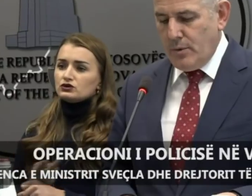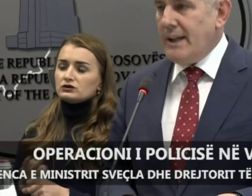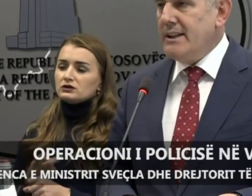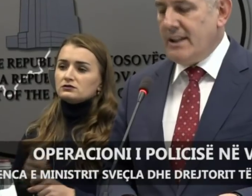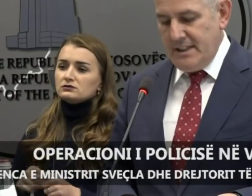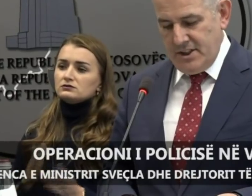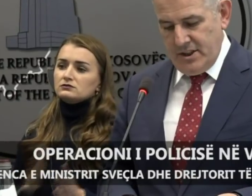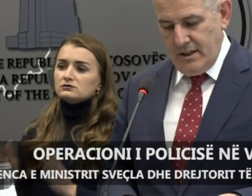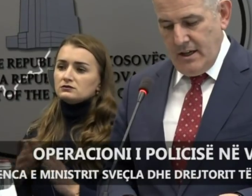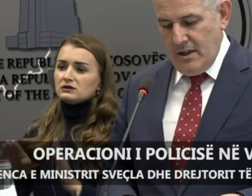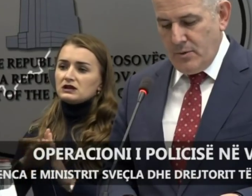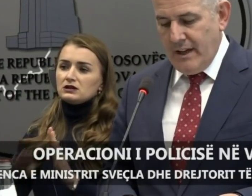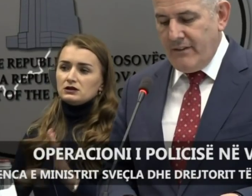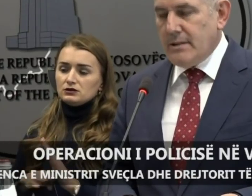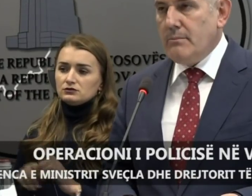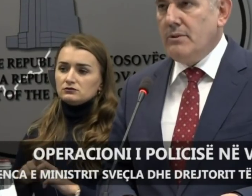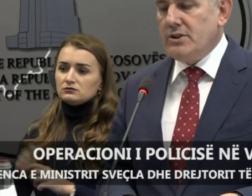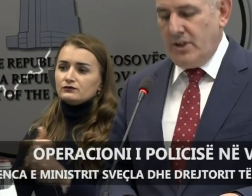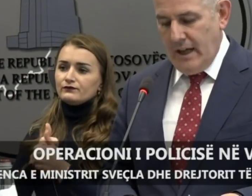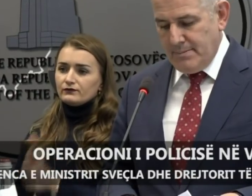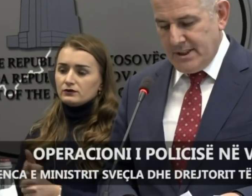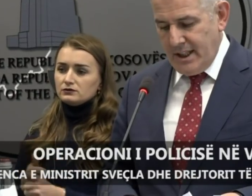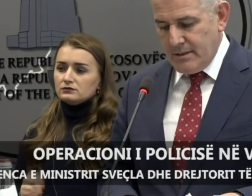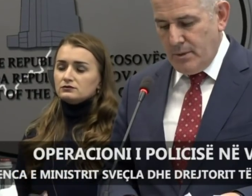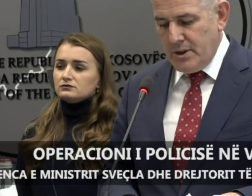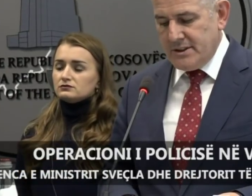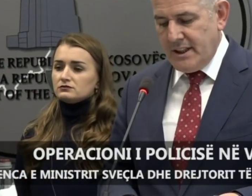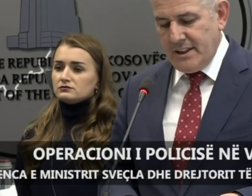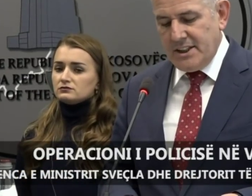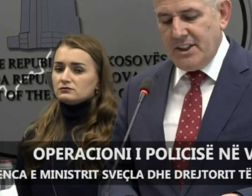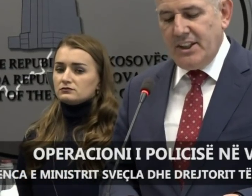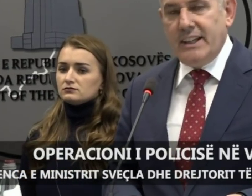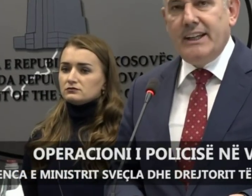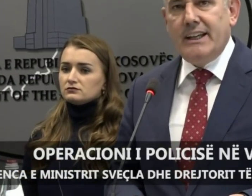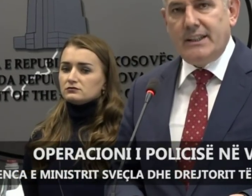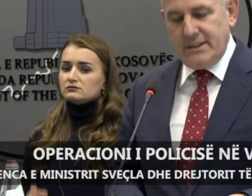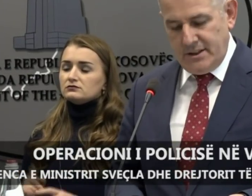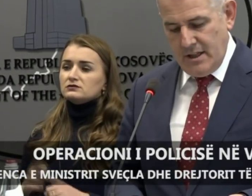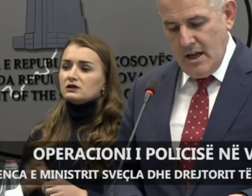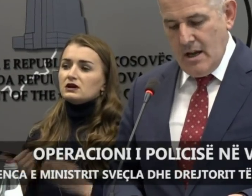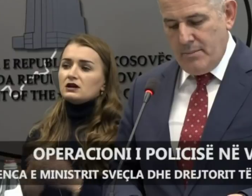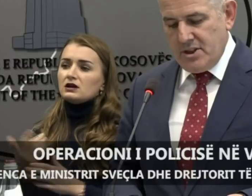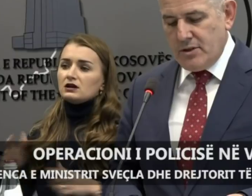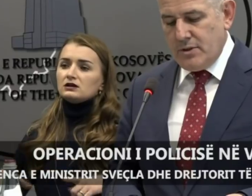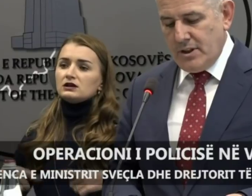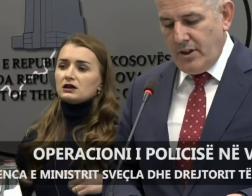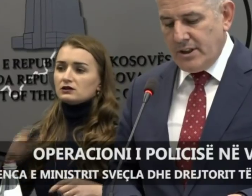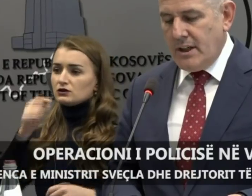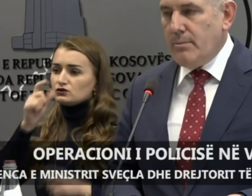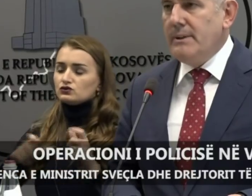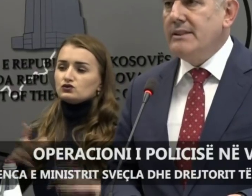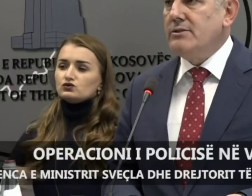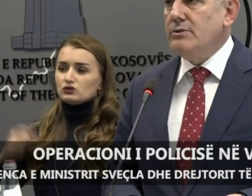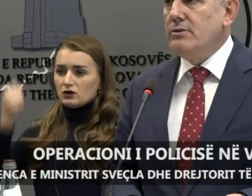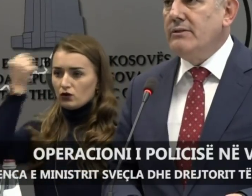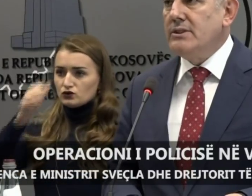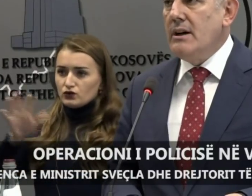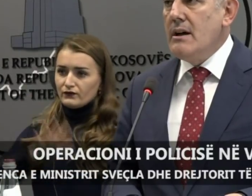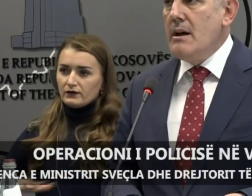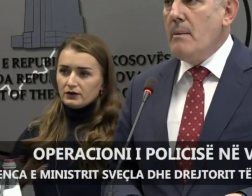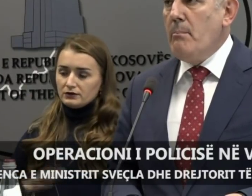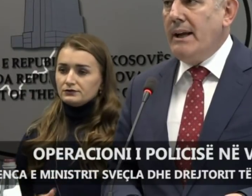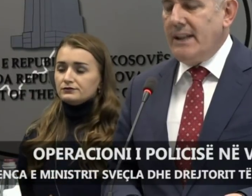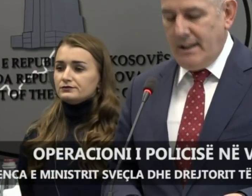funksional, ku rendi dhe ligji nuk janë vetëm nocion abstrakt, por një standard i ri i jetesës për gjithë qytetarët e Republikës së